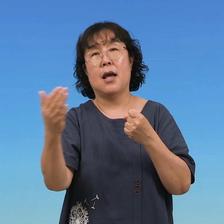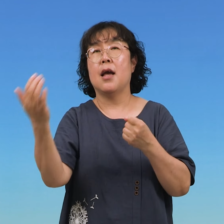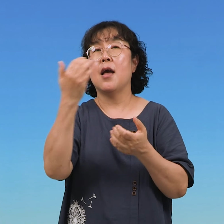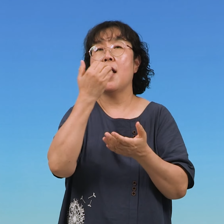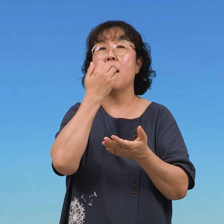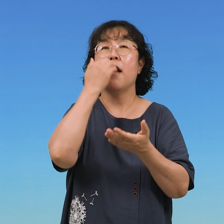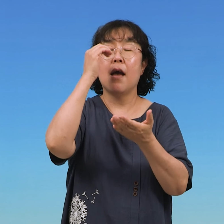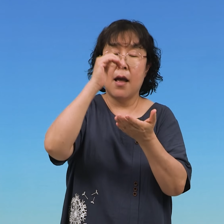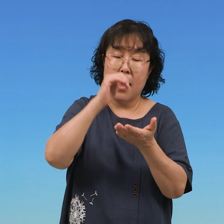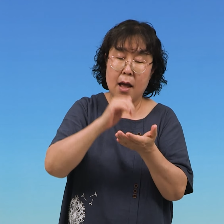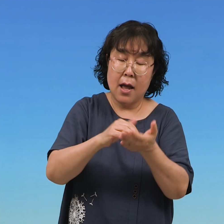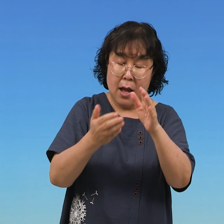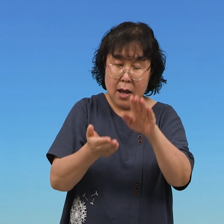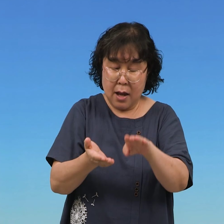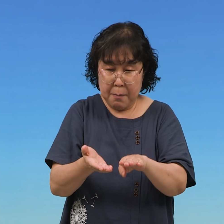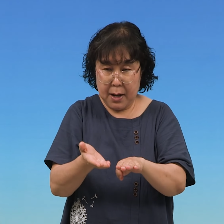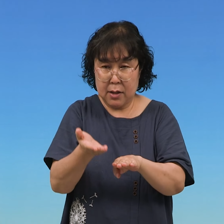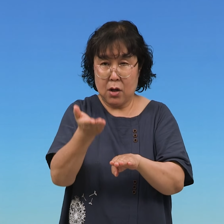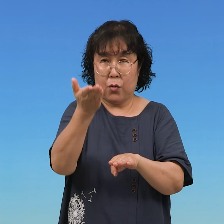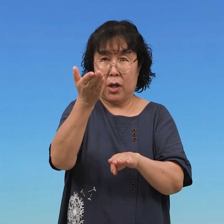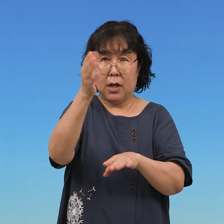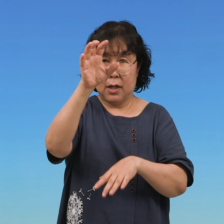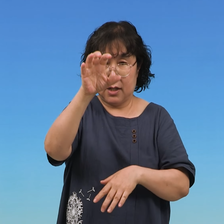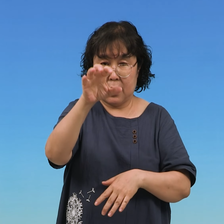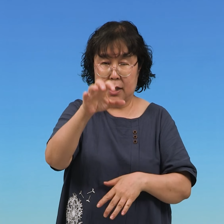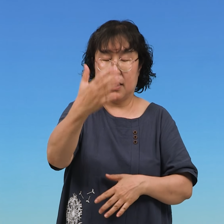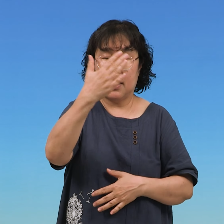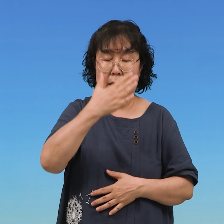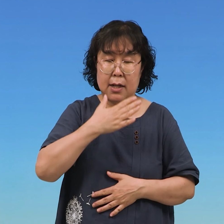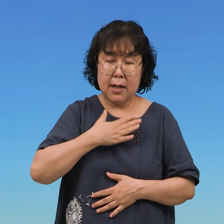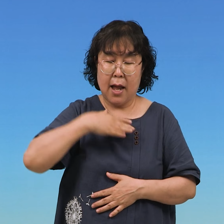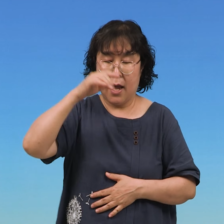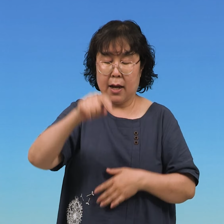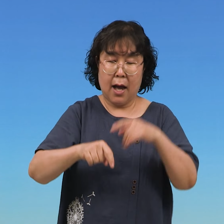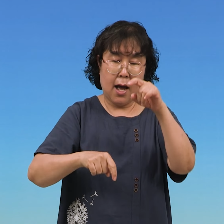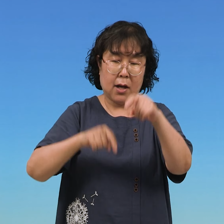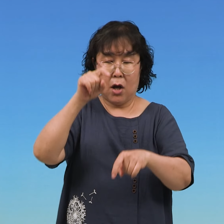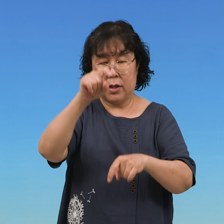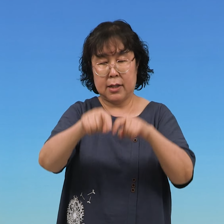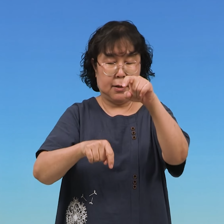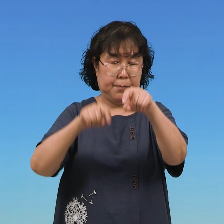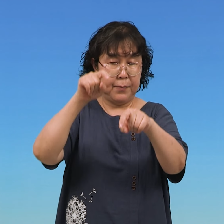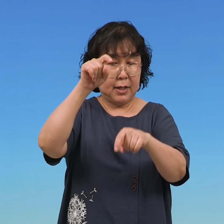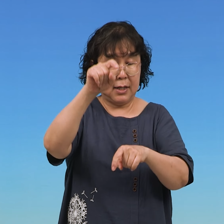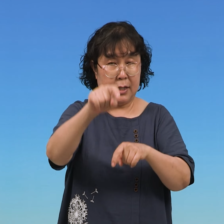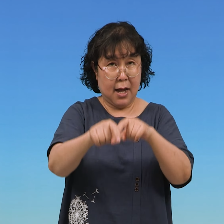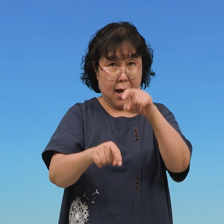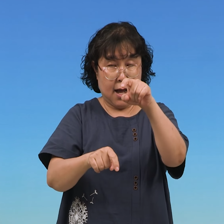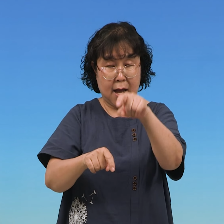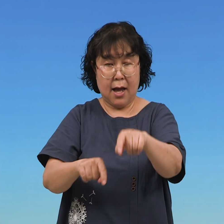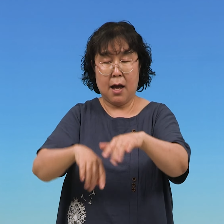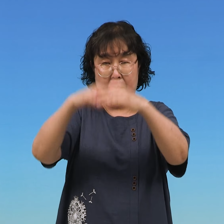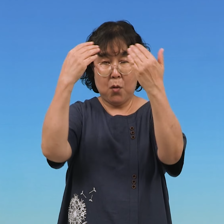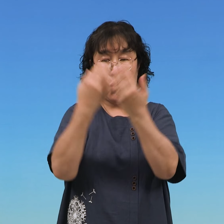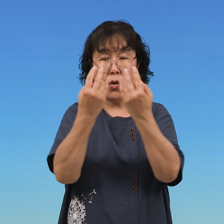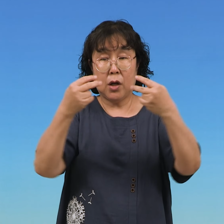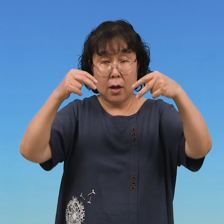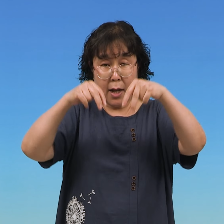반석 위를 내가 걷습니다. 우리 다 자리에서 일어나셔서 한 번 더